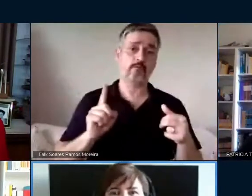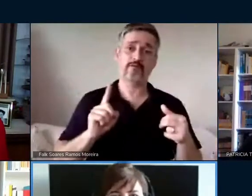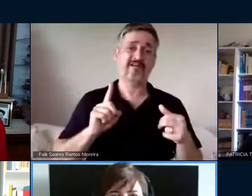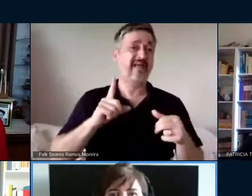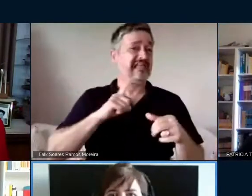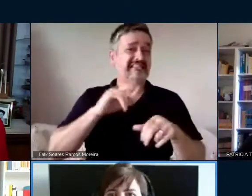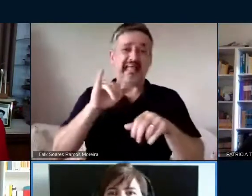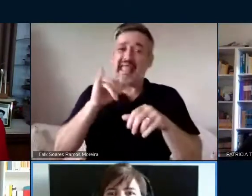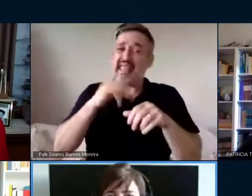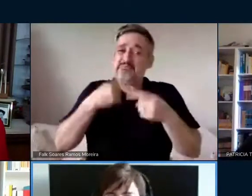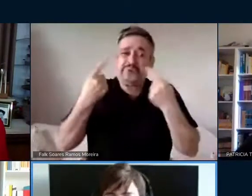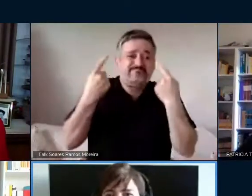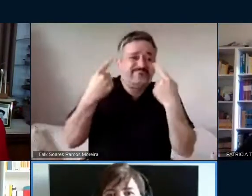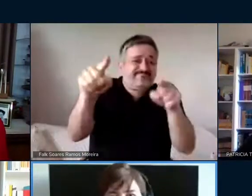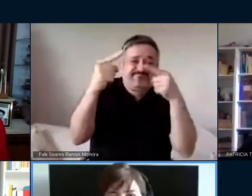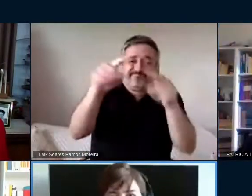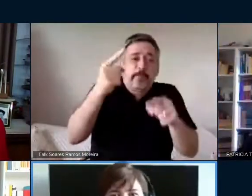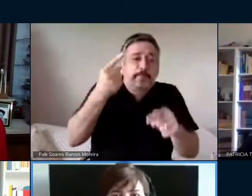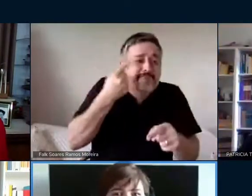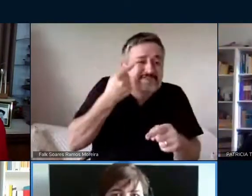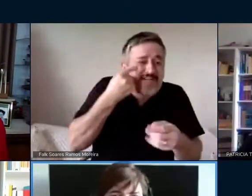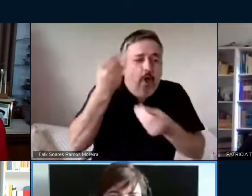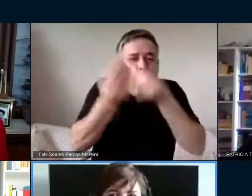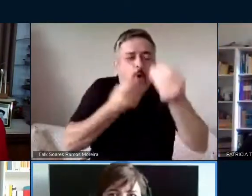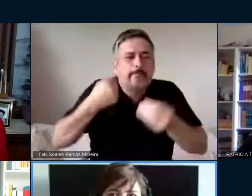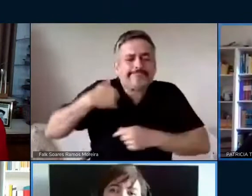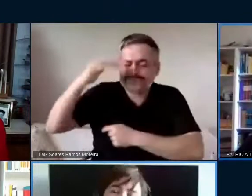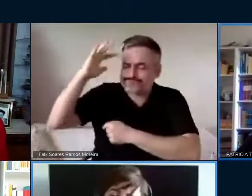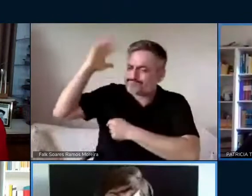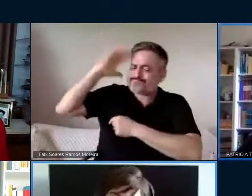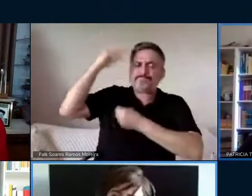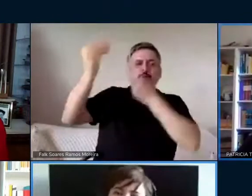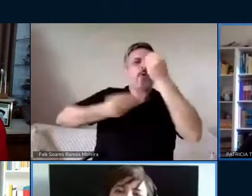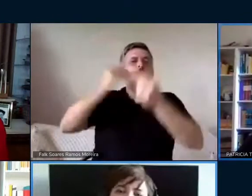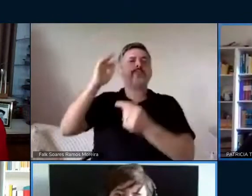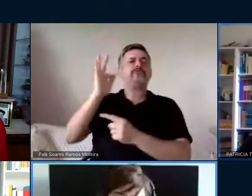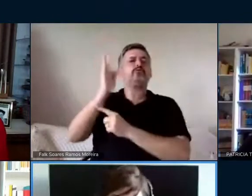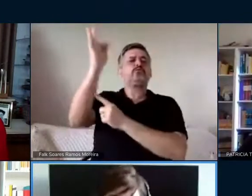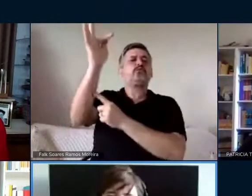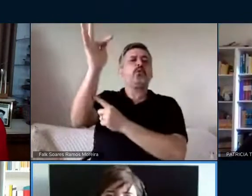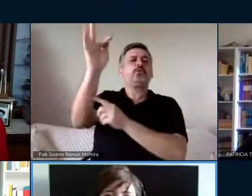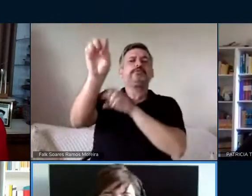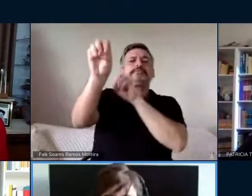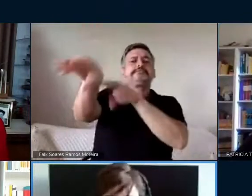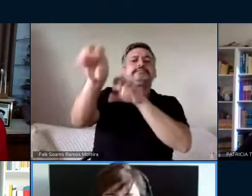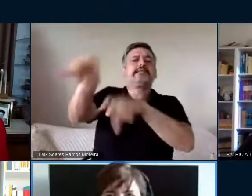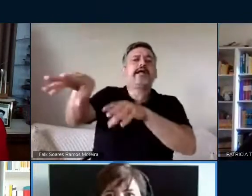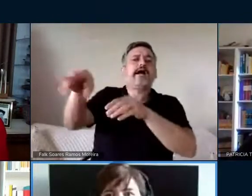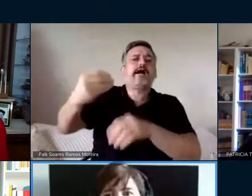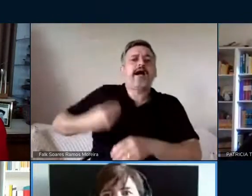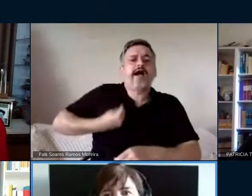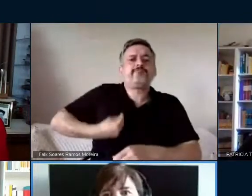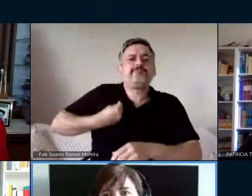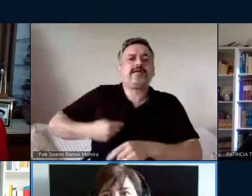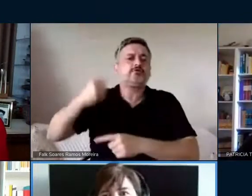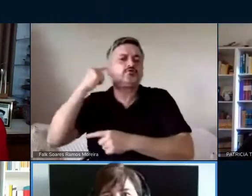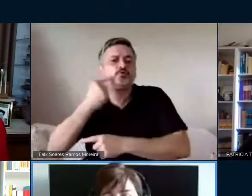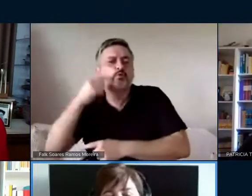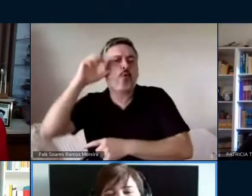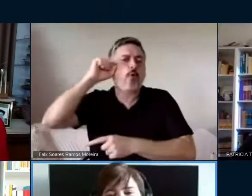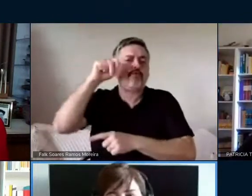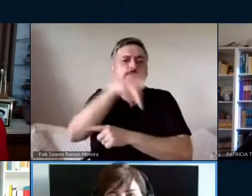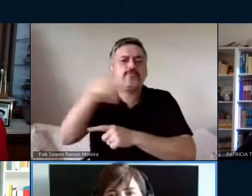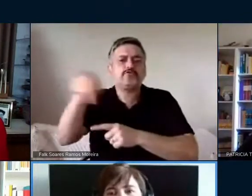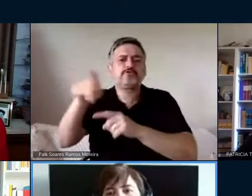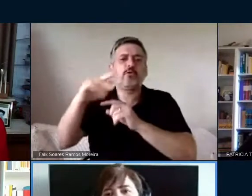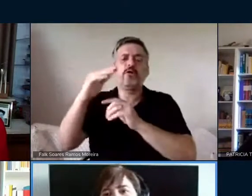no entendimento. Então, os SUS não conseguiam responder. Então, eu fiz várias provocações, reflexões, e eu imaginava como é